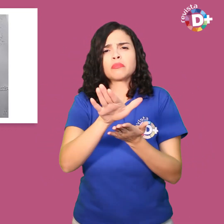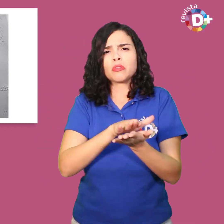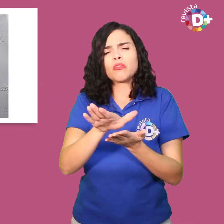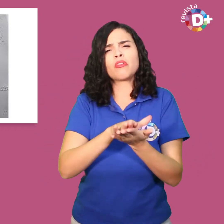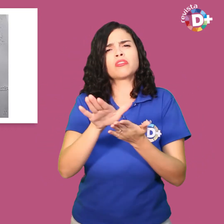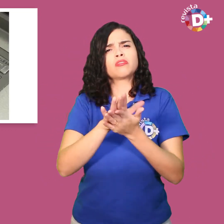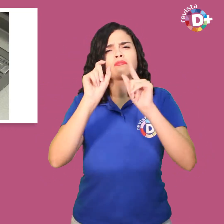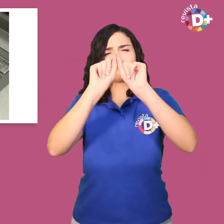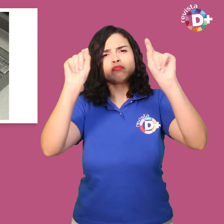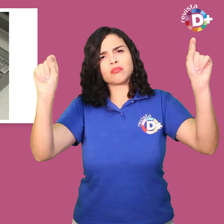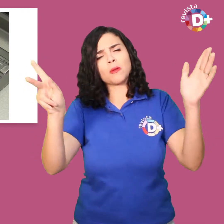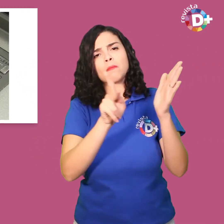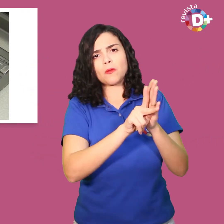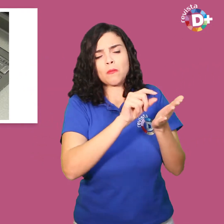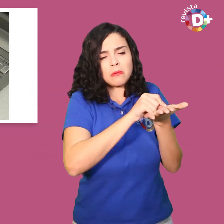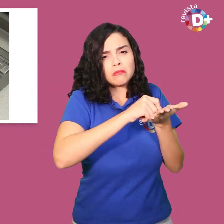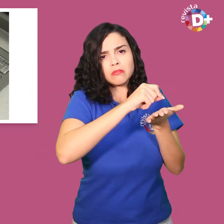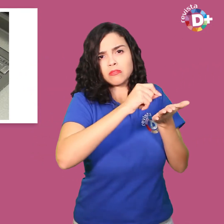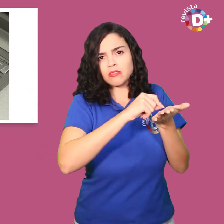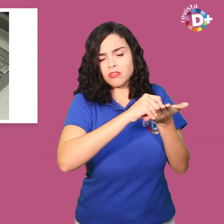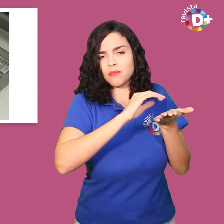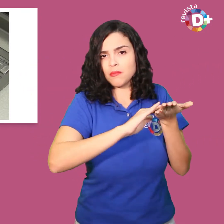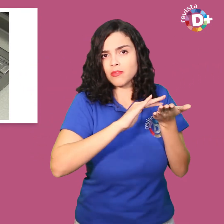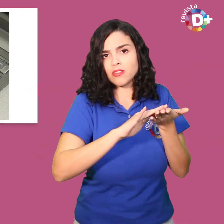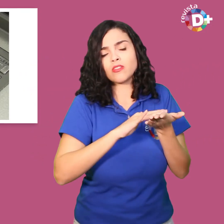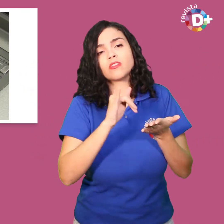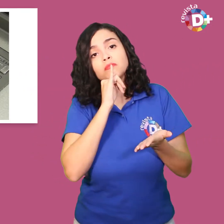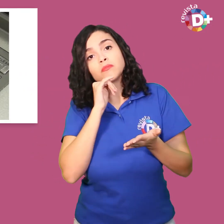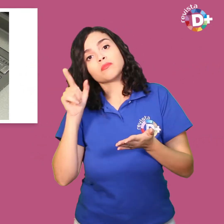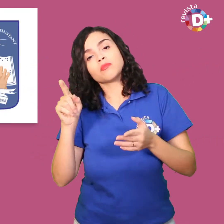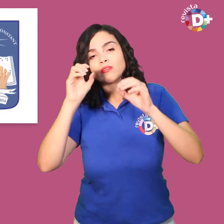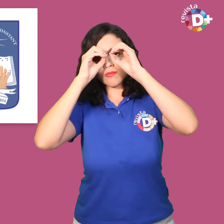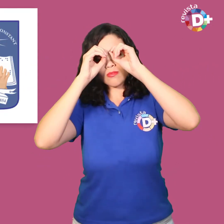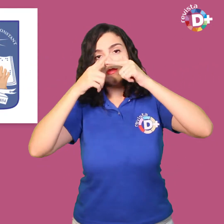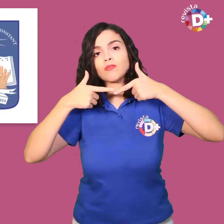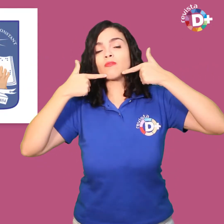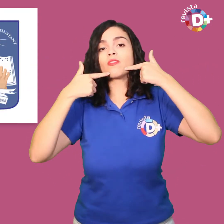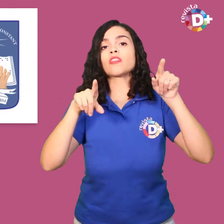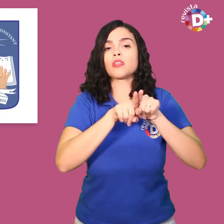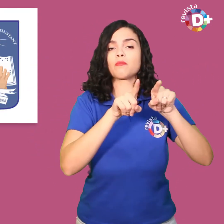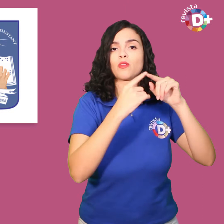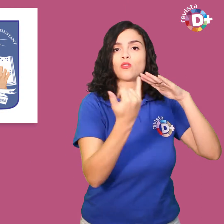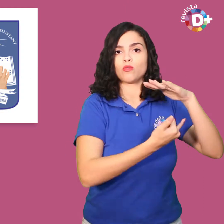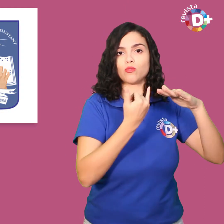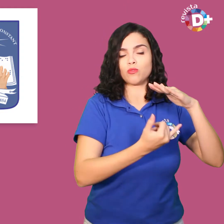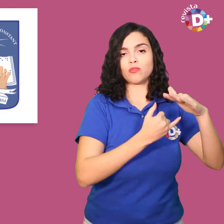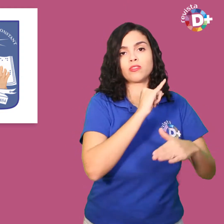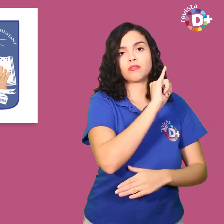principais imprensas Braille do Brasil, como é no caso da Fundação Dorina Noil e do Instituto Benjamin Constant. Além